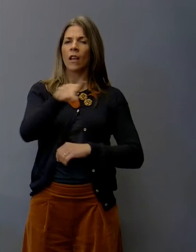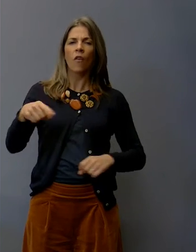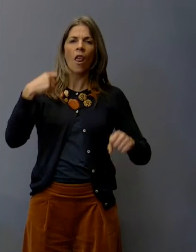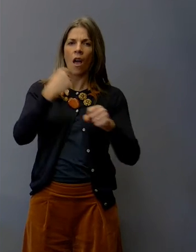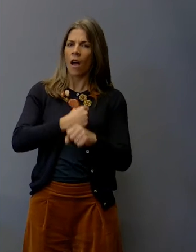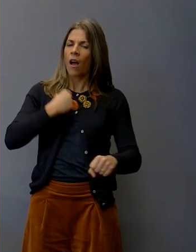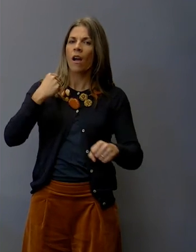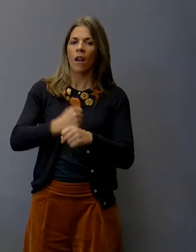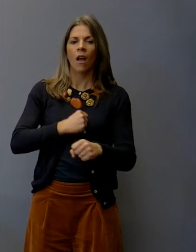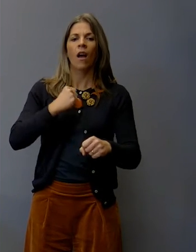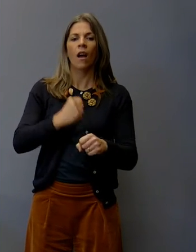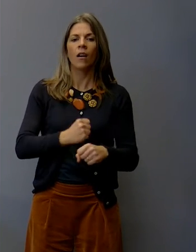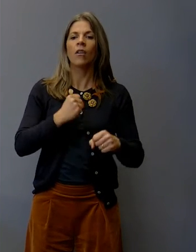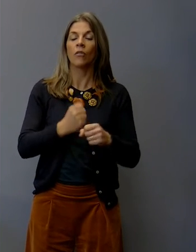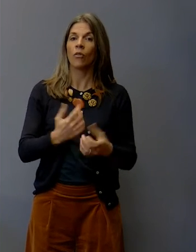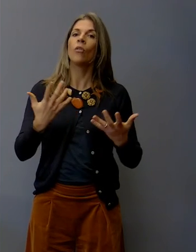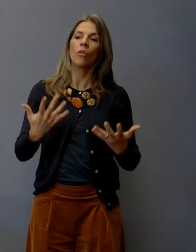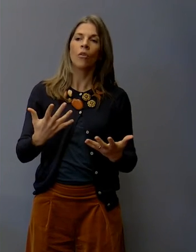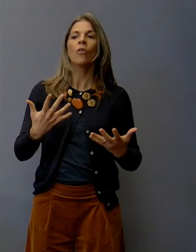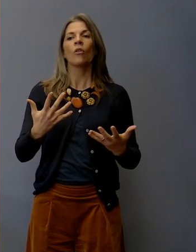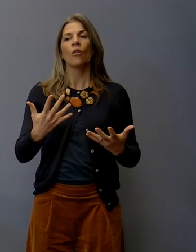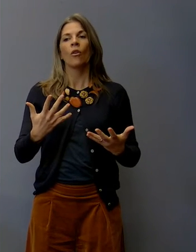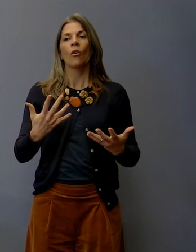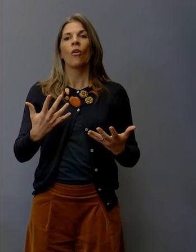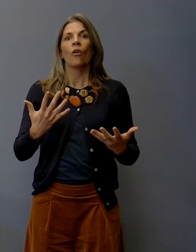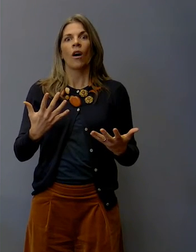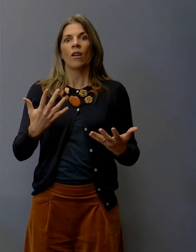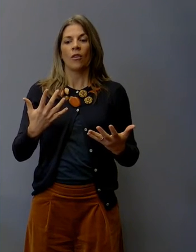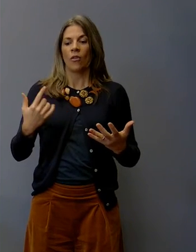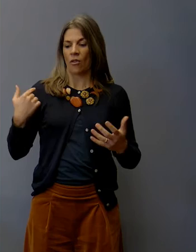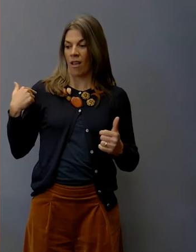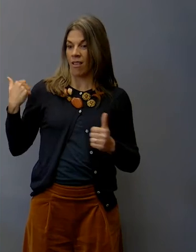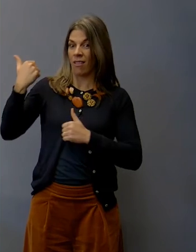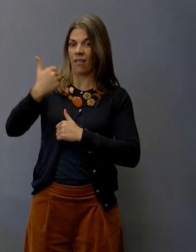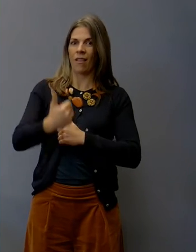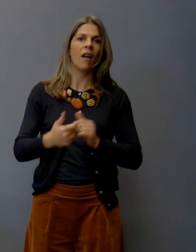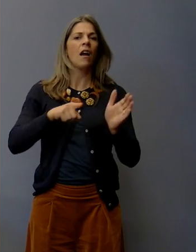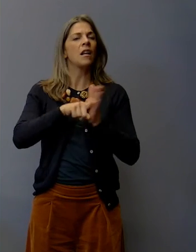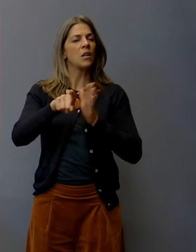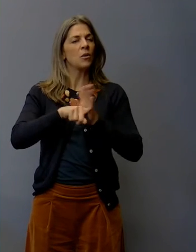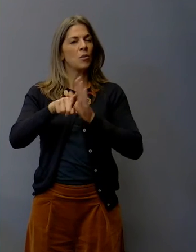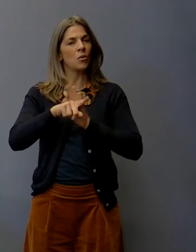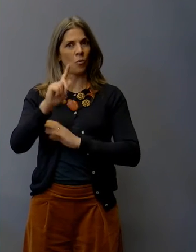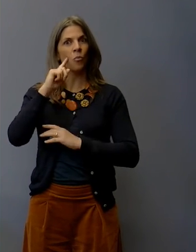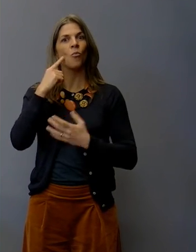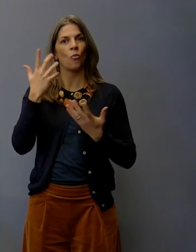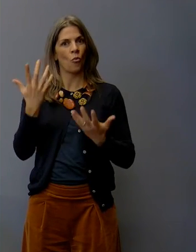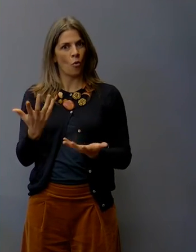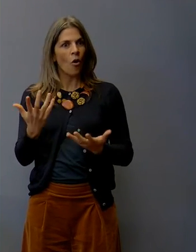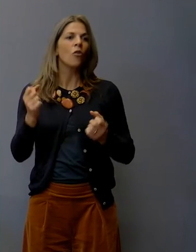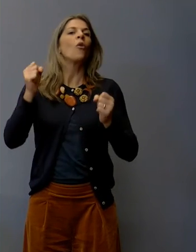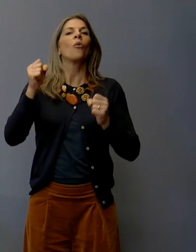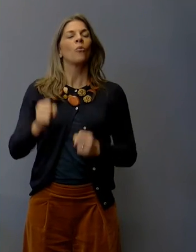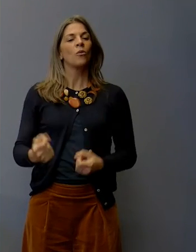conseguire anche per l'anno corrente questo il risultato che ci consentirà di garantire cittadini